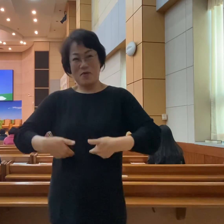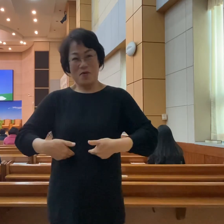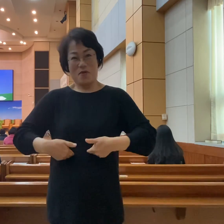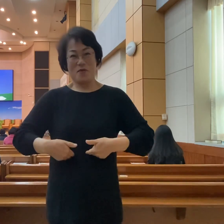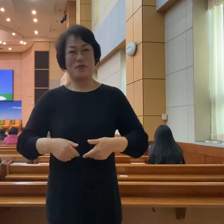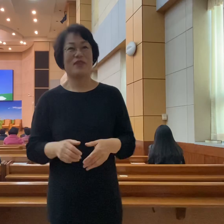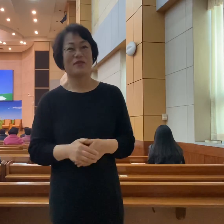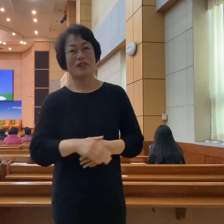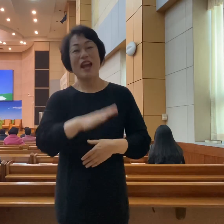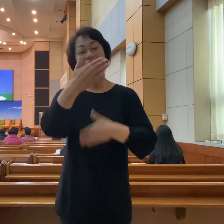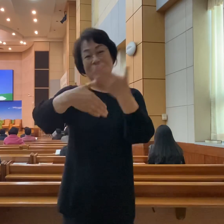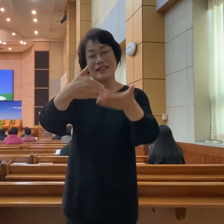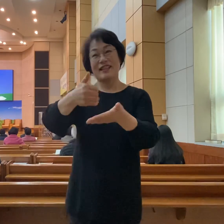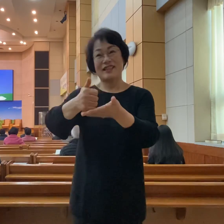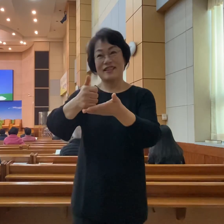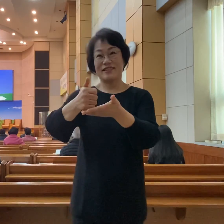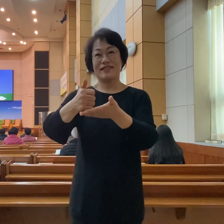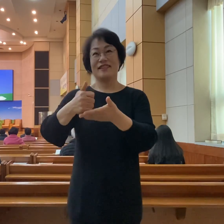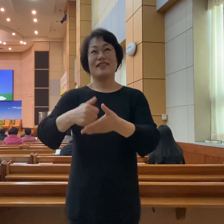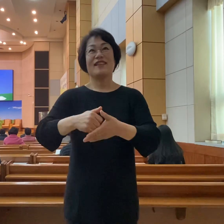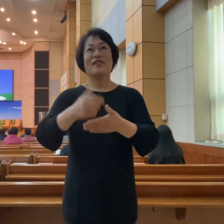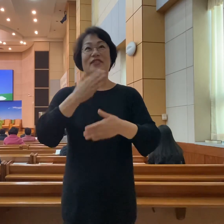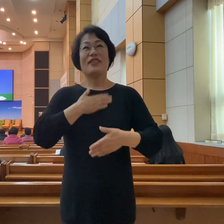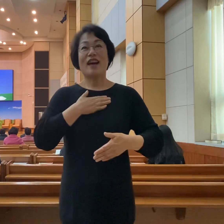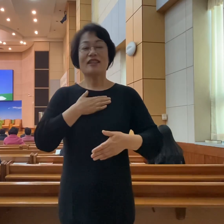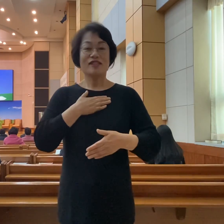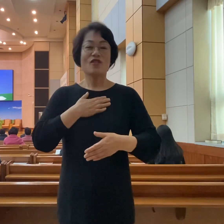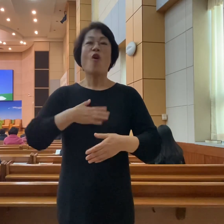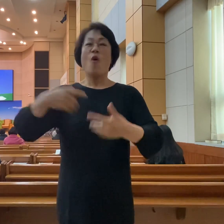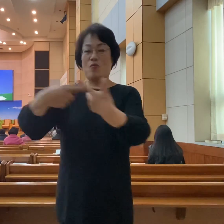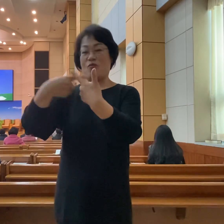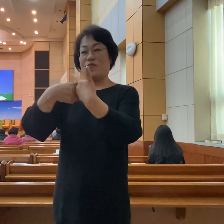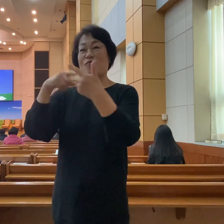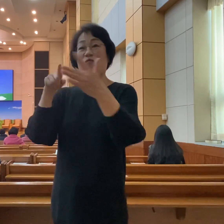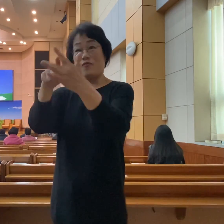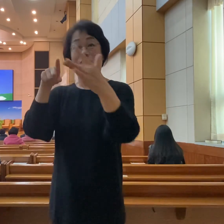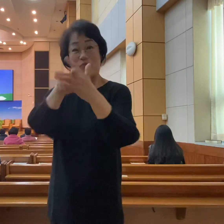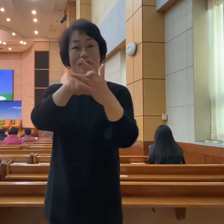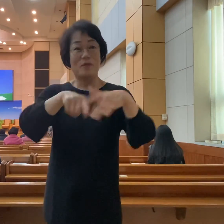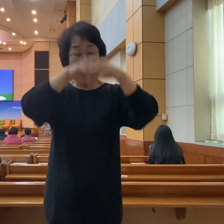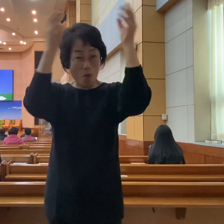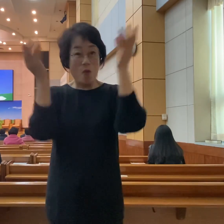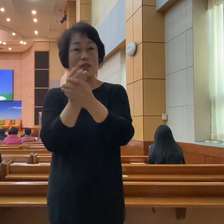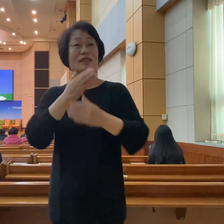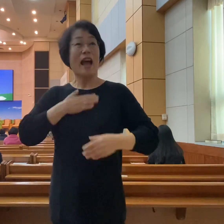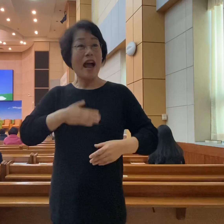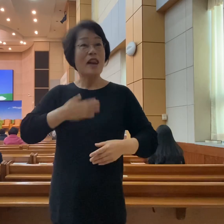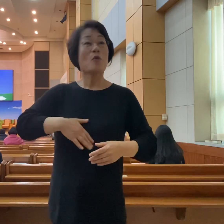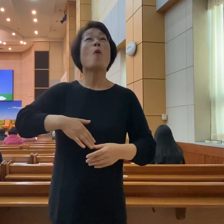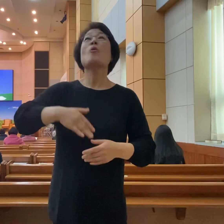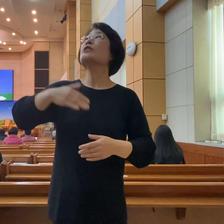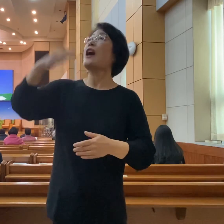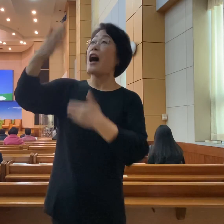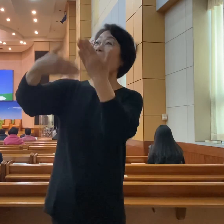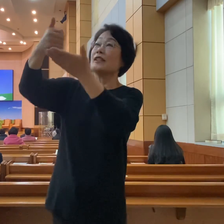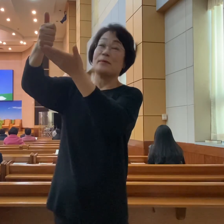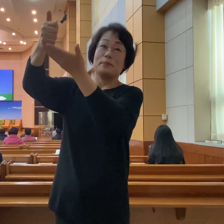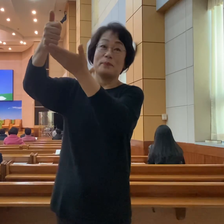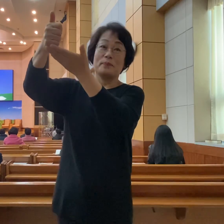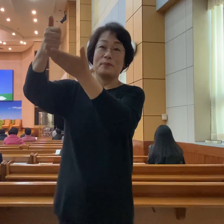우리 하나님께서 나를 더 잘 알고 계시고 또 모든 것을 다 알고 계시는